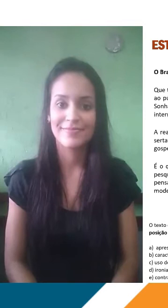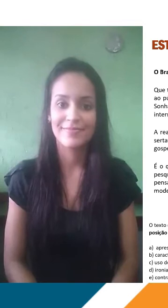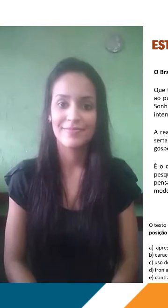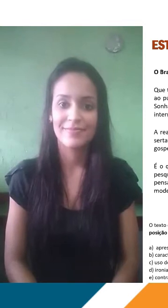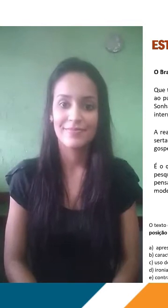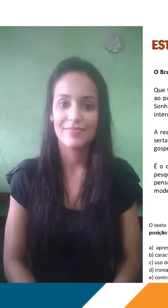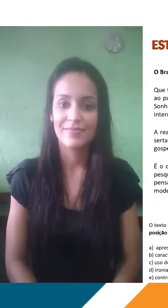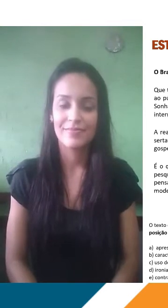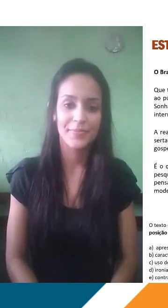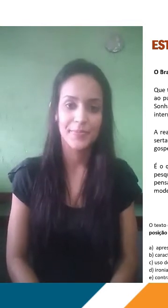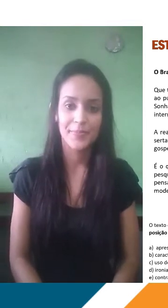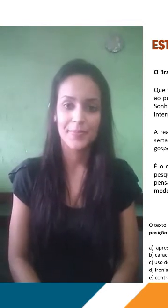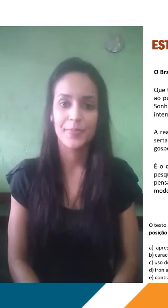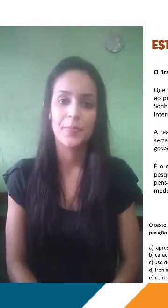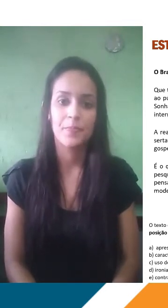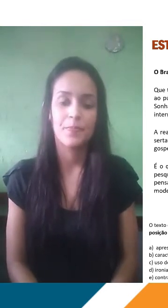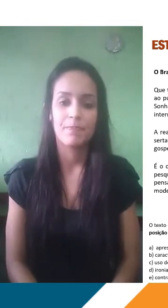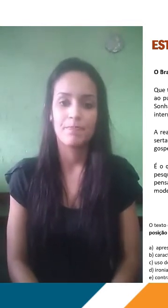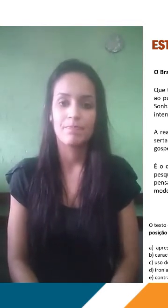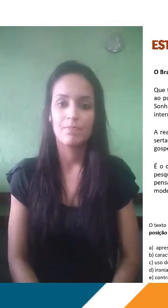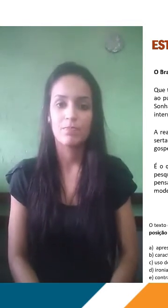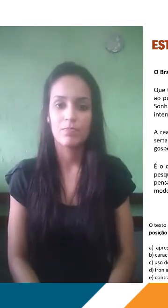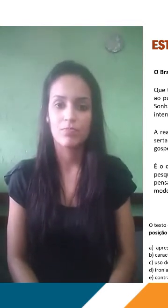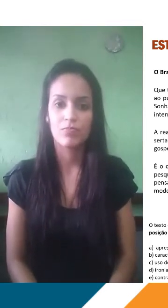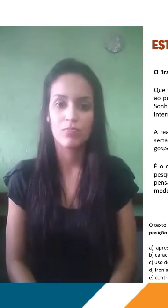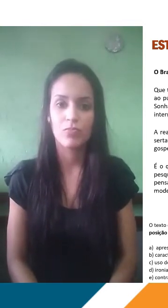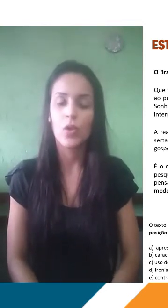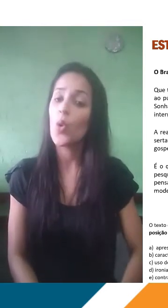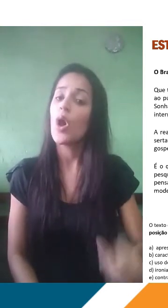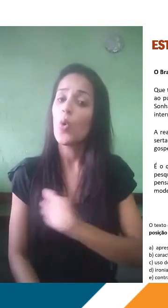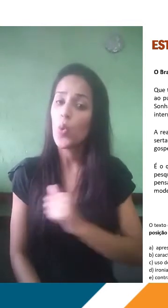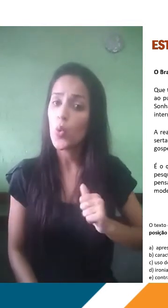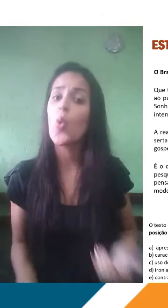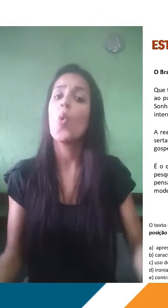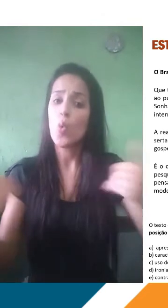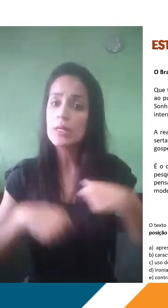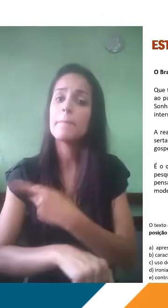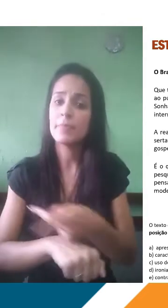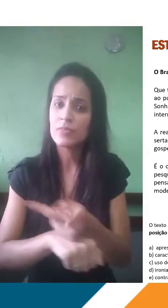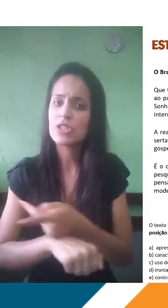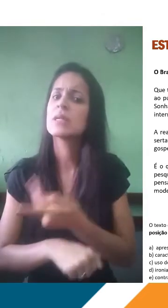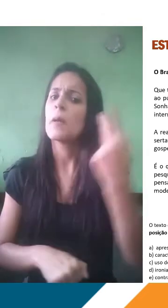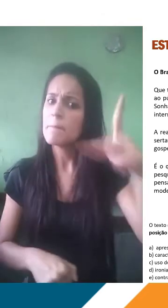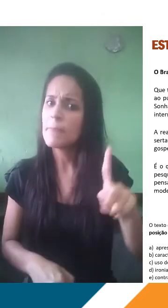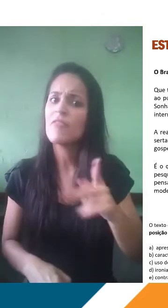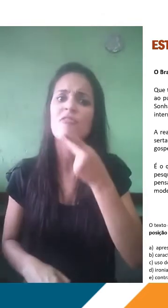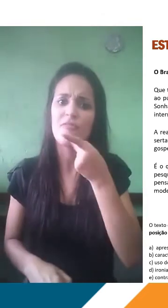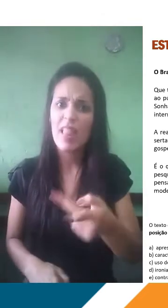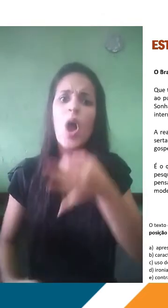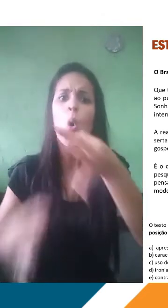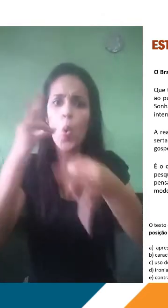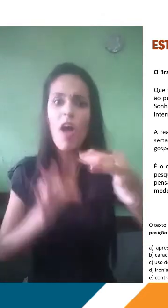utiliza-se a citação dos resultados de uma pesquisa do Ibope para dar mais credibilidade e força à tese A partir dessa compreensão